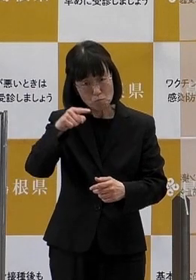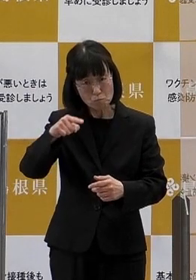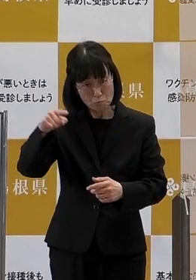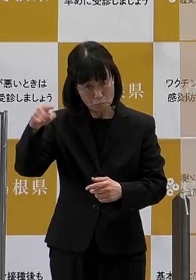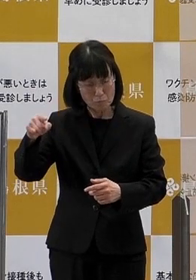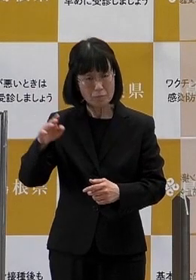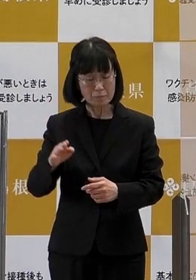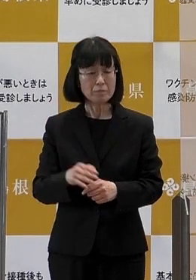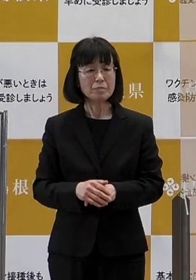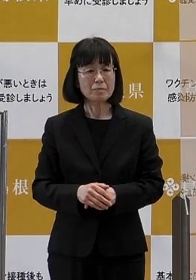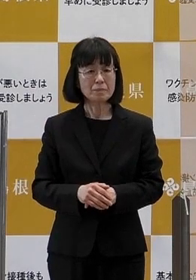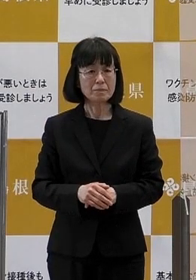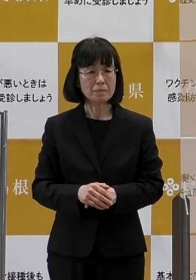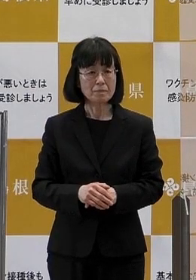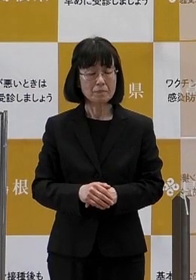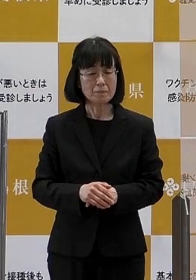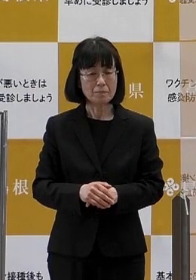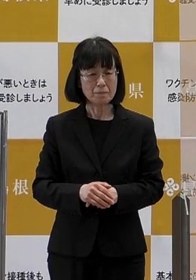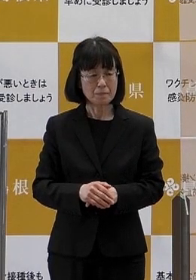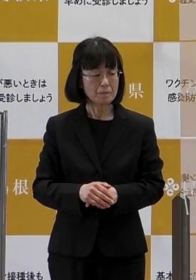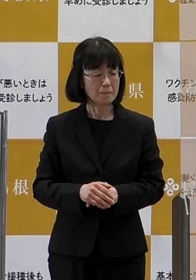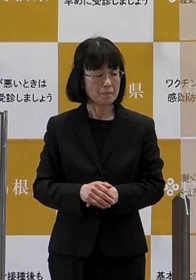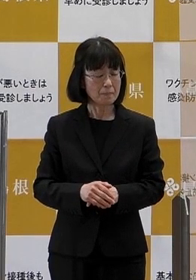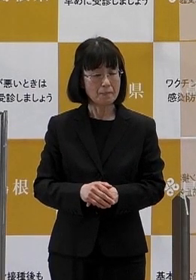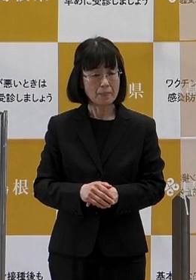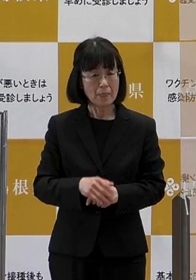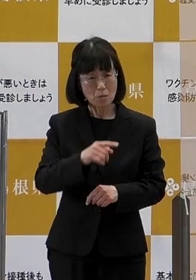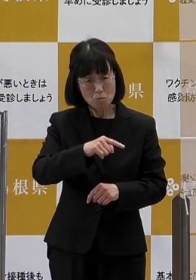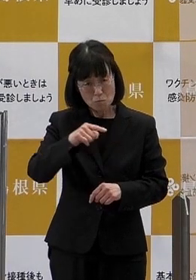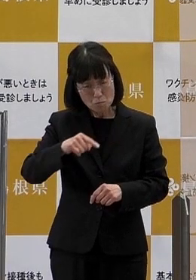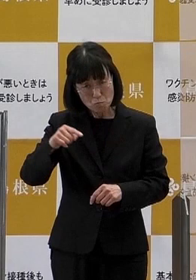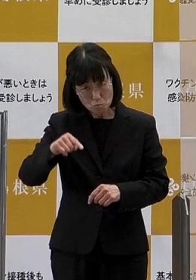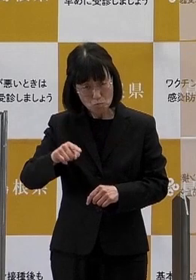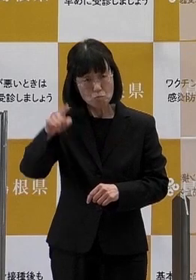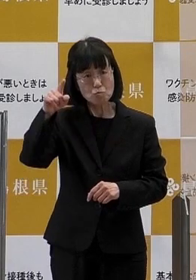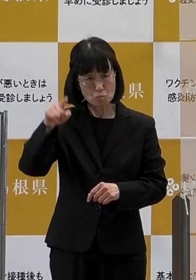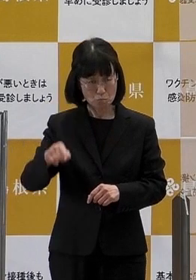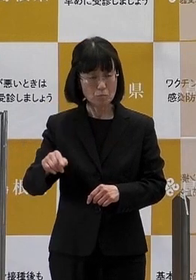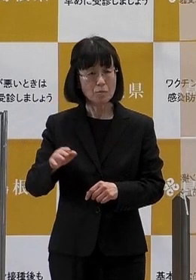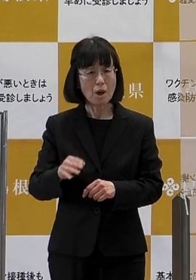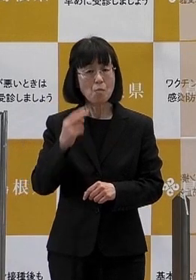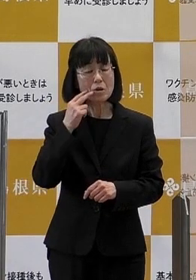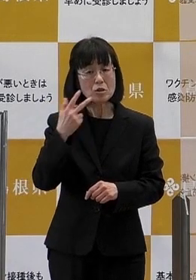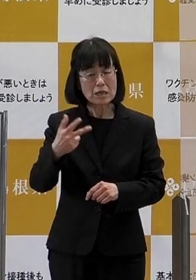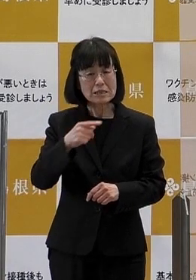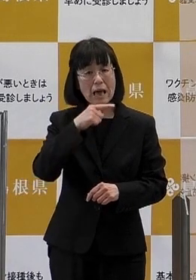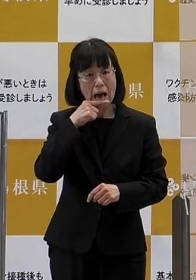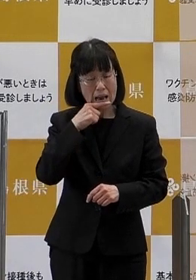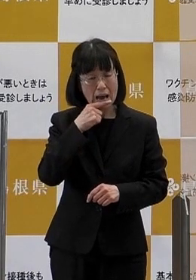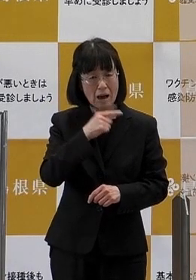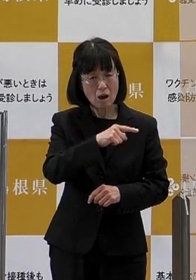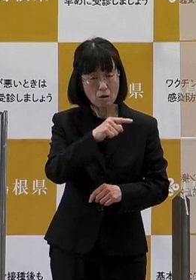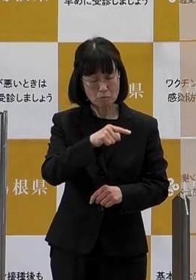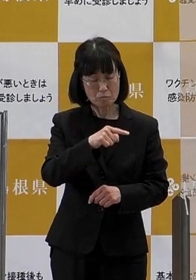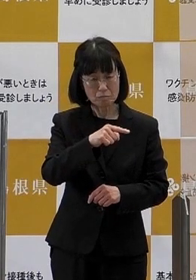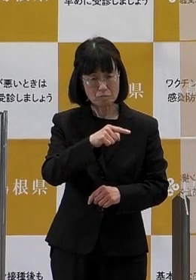まあ、のシェアが高くなっているということにと連動しますけれども、松江市の赤の数字が、